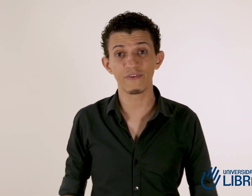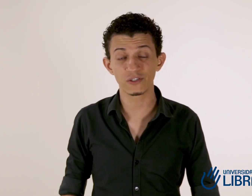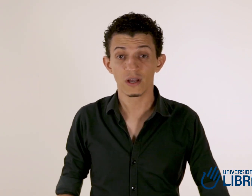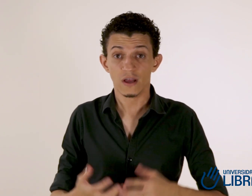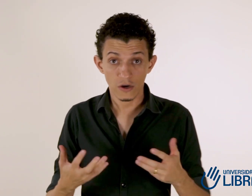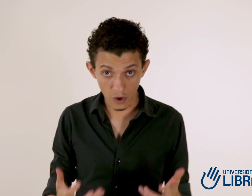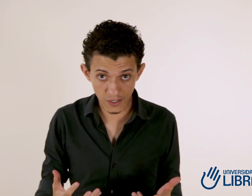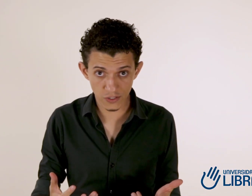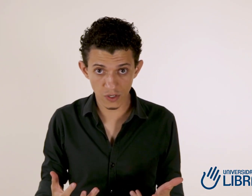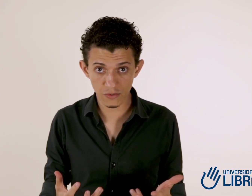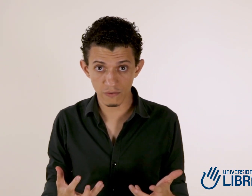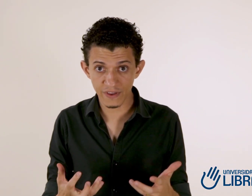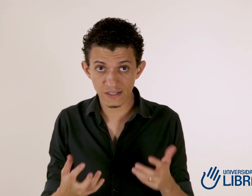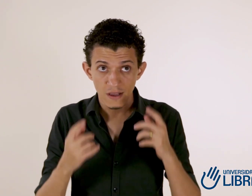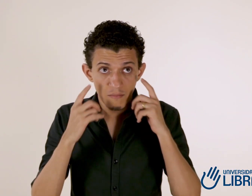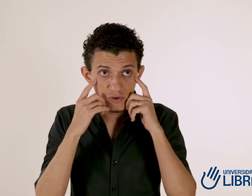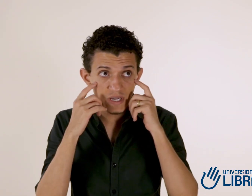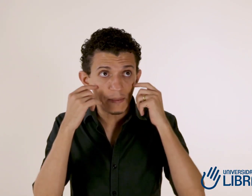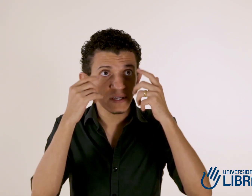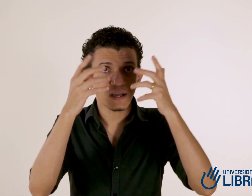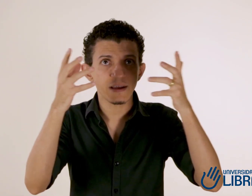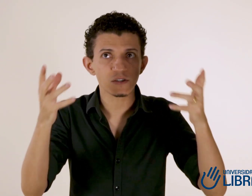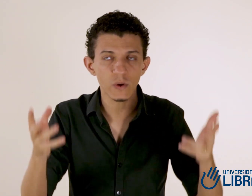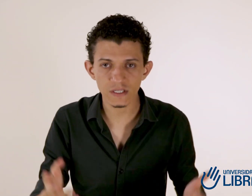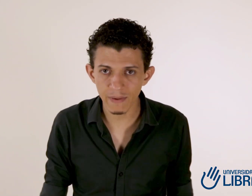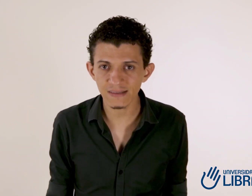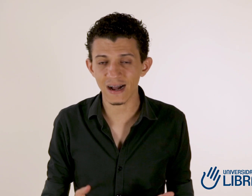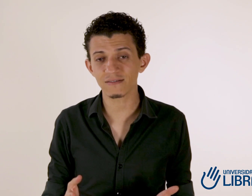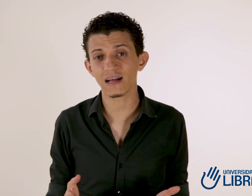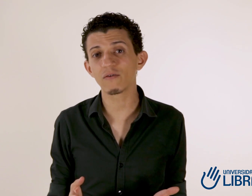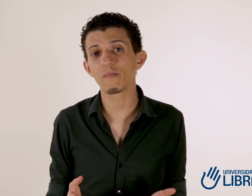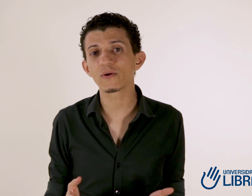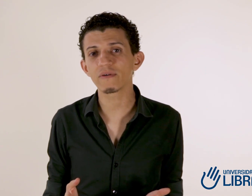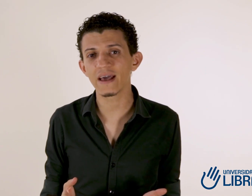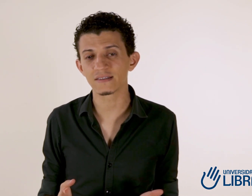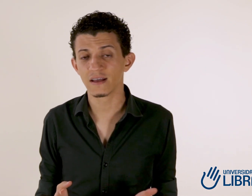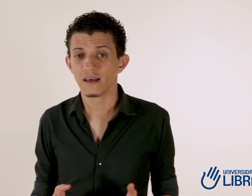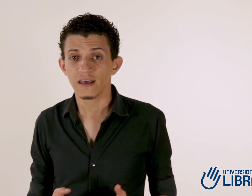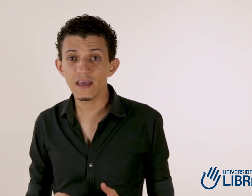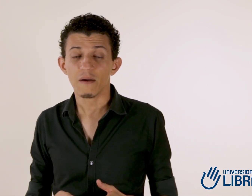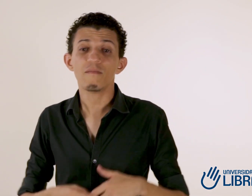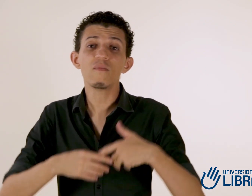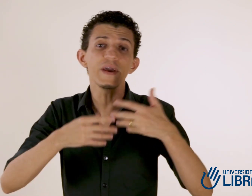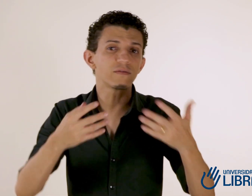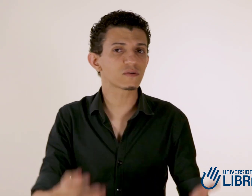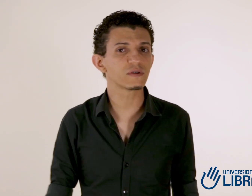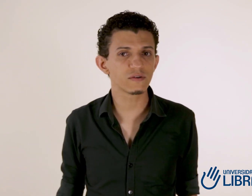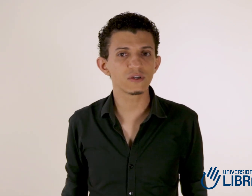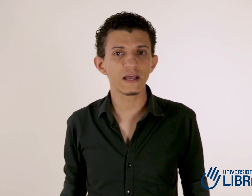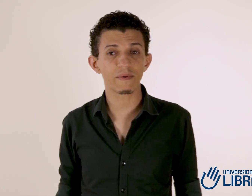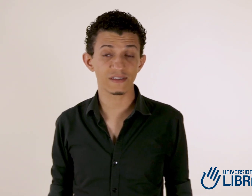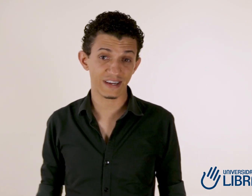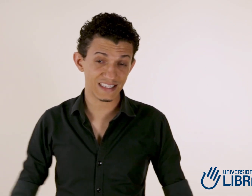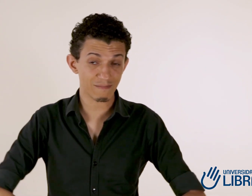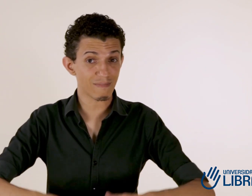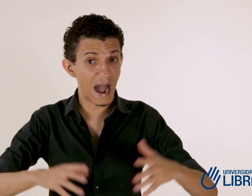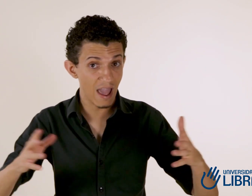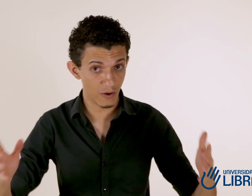ouvinte. Nós que somos ouvintes, buscamos entender as coisas baseadas na língua portuguesa. E muitos cursinhos de Libras, na verdade a